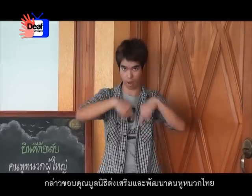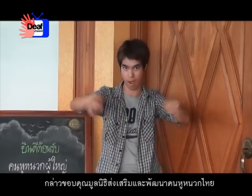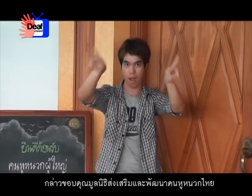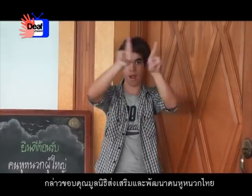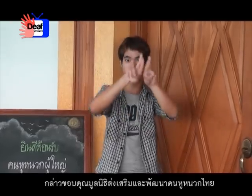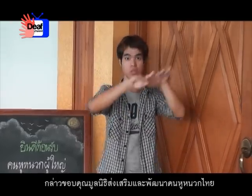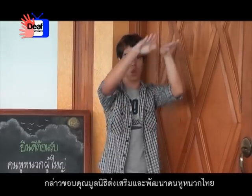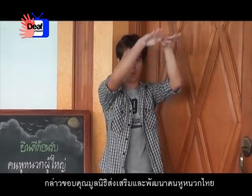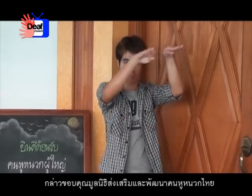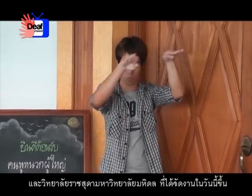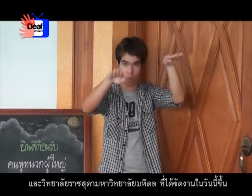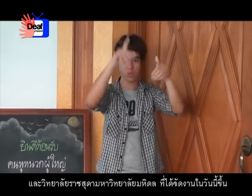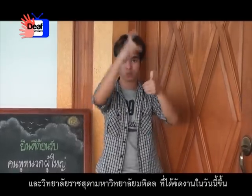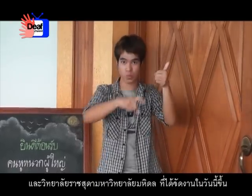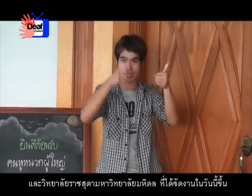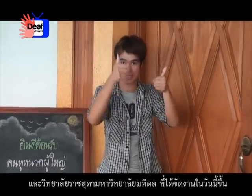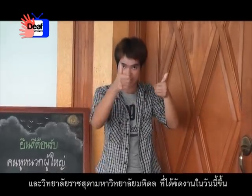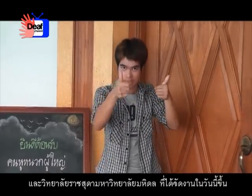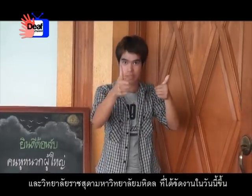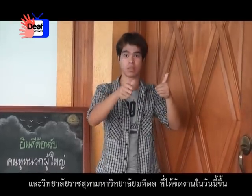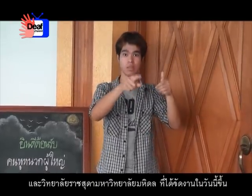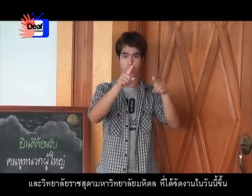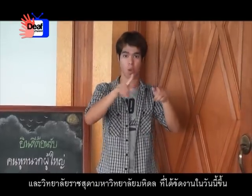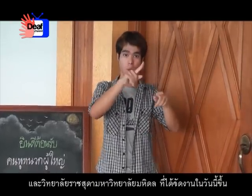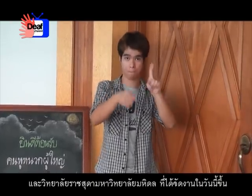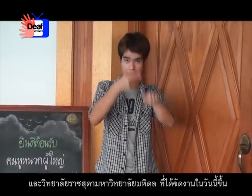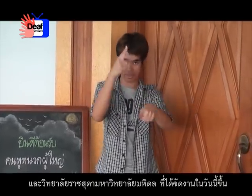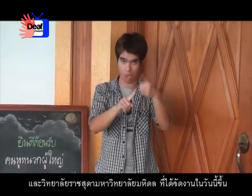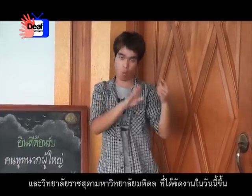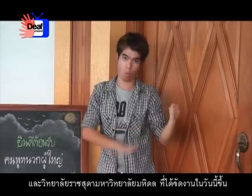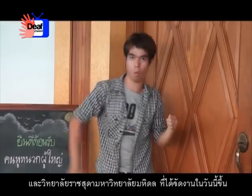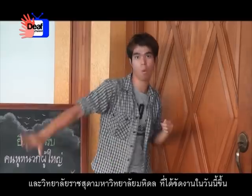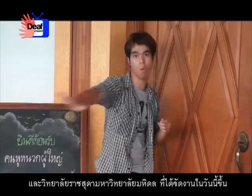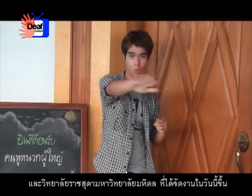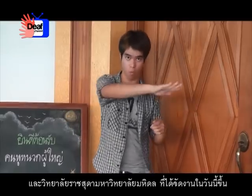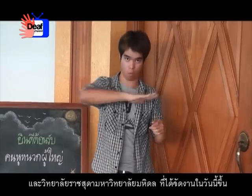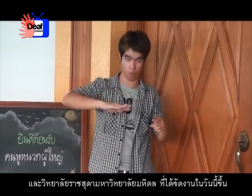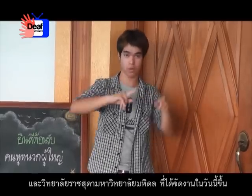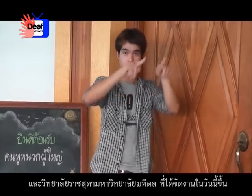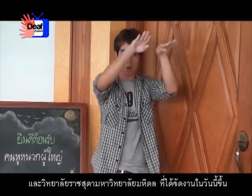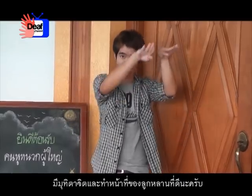าคนหูหนวกไทยนะครับและก็วิทยาลัยราชสุดามหาวิทยาลัยมหิดลนะครับที่ได้จัดงานในวัน